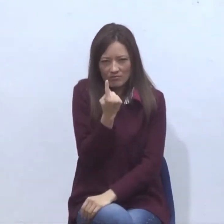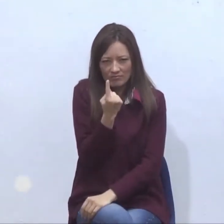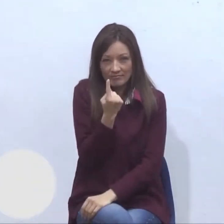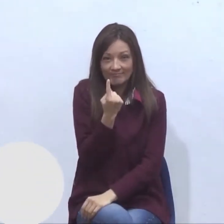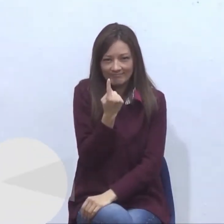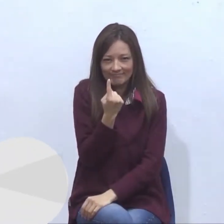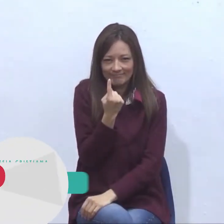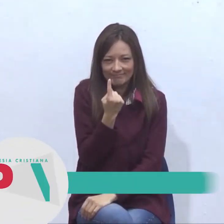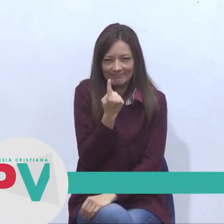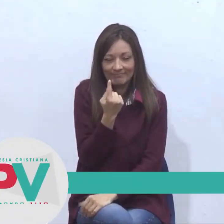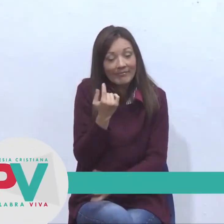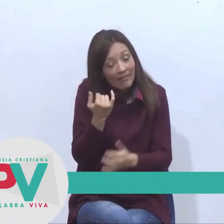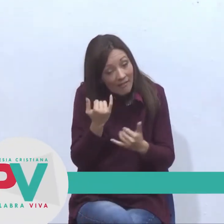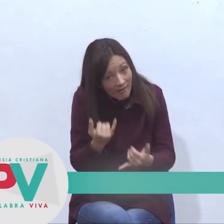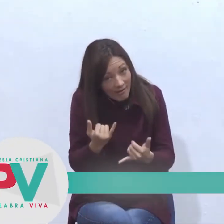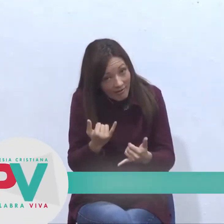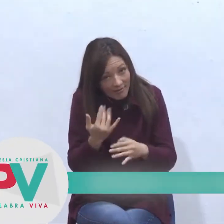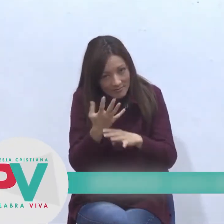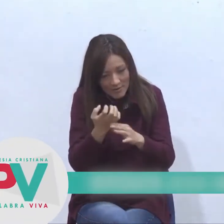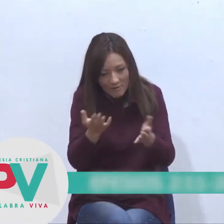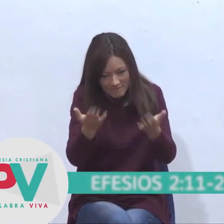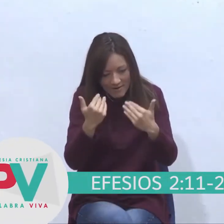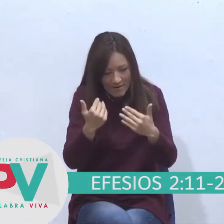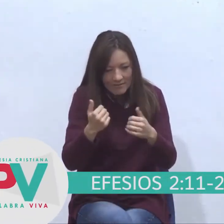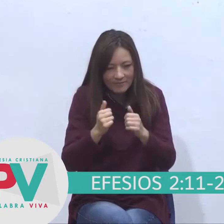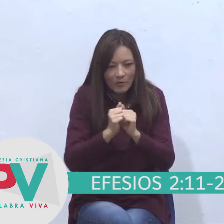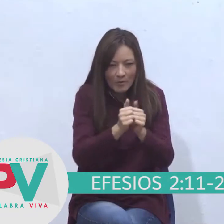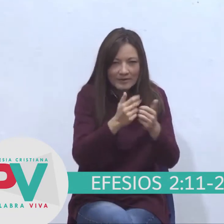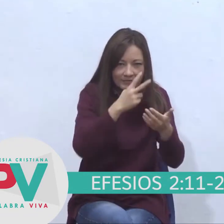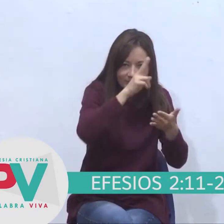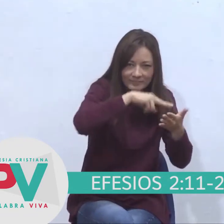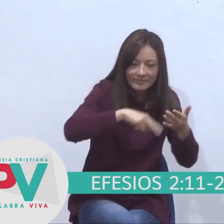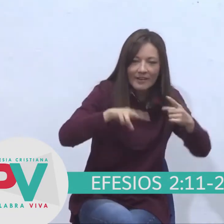bien, yo le pido me acompañe a Efesios capítulo número 2.